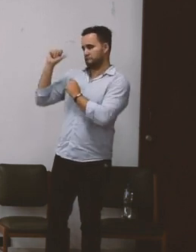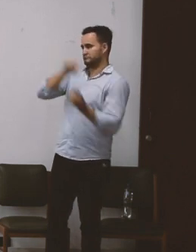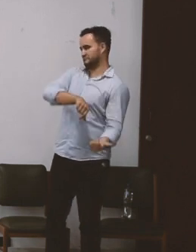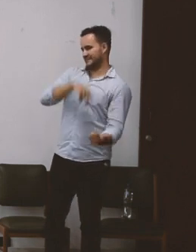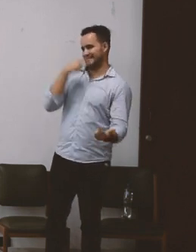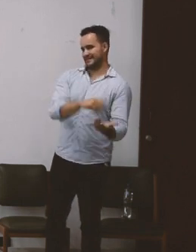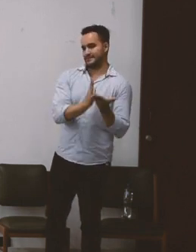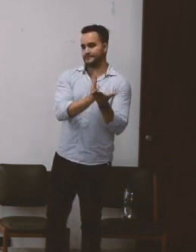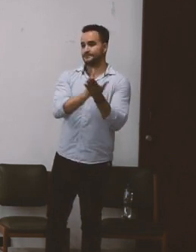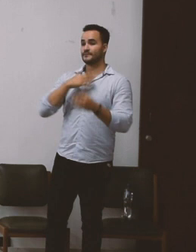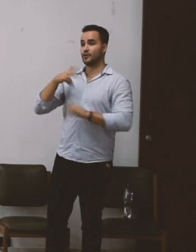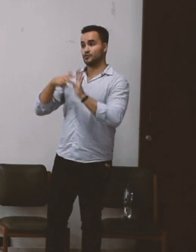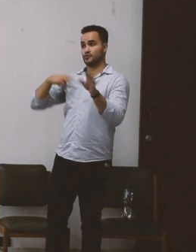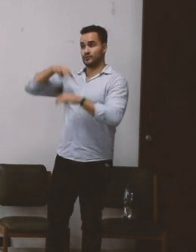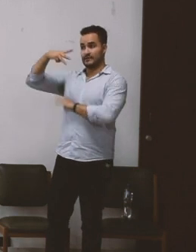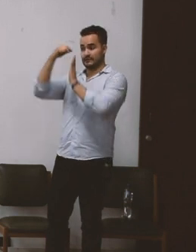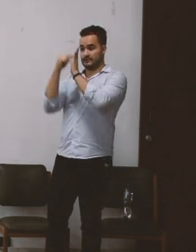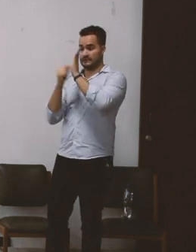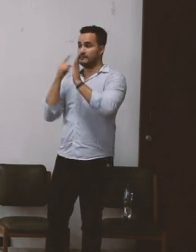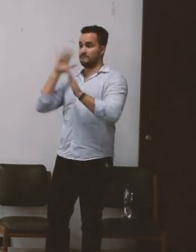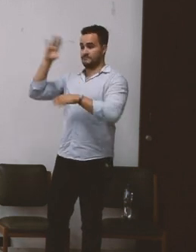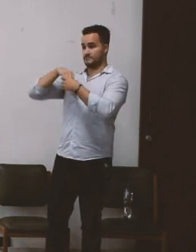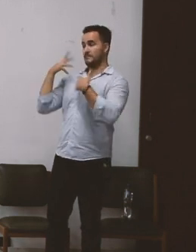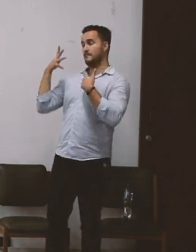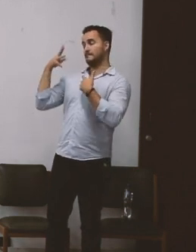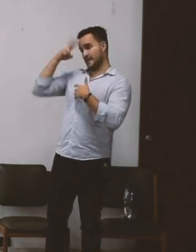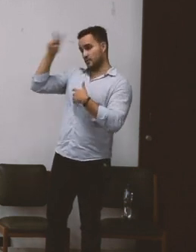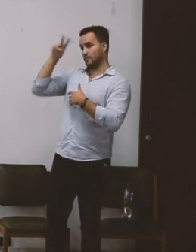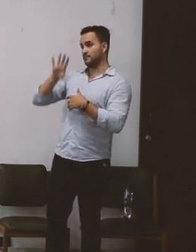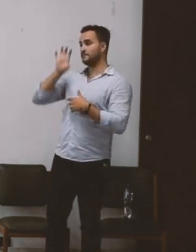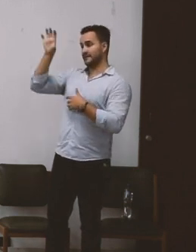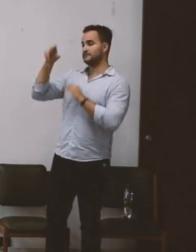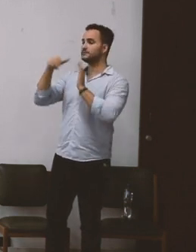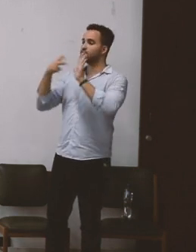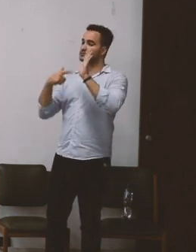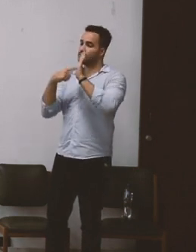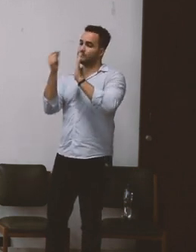en el artículo 3 de la Constitución Política de los Estados Unidos Mexicanos se